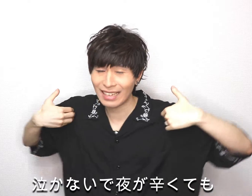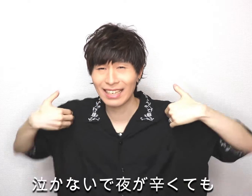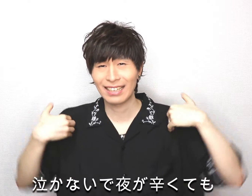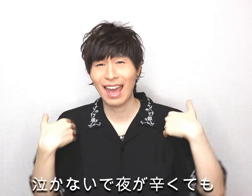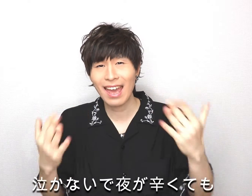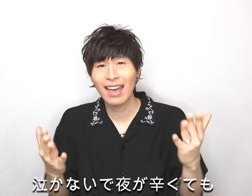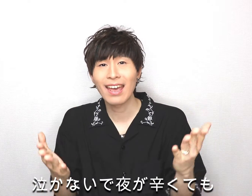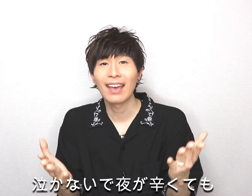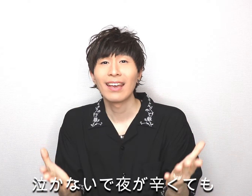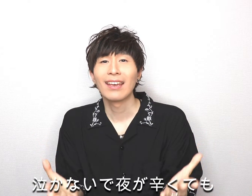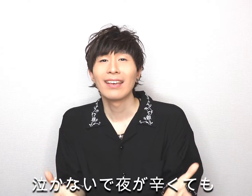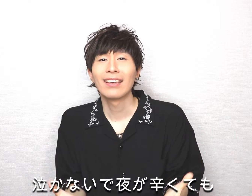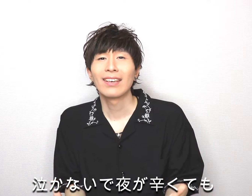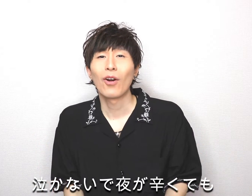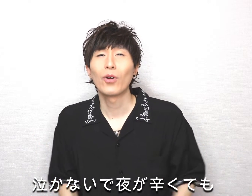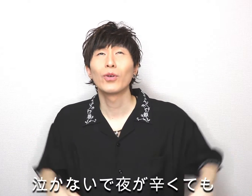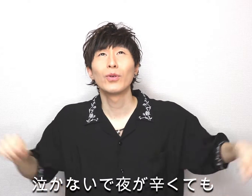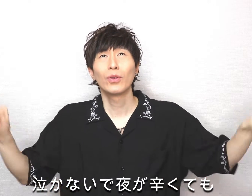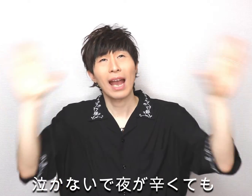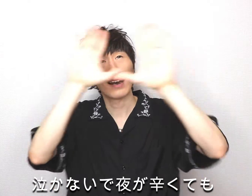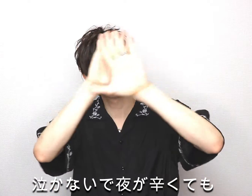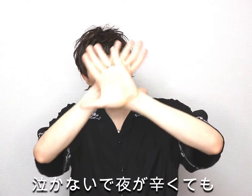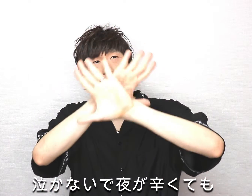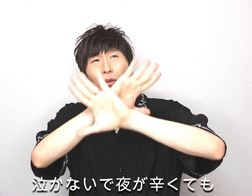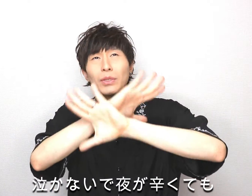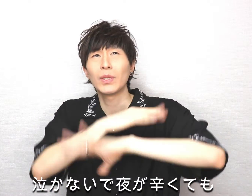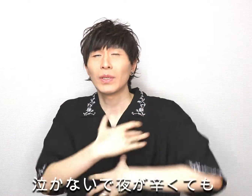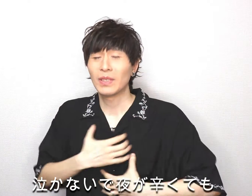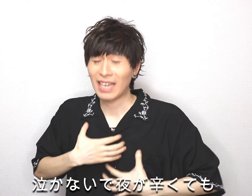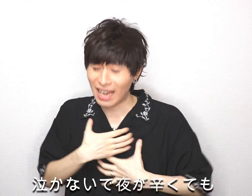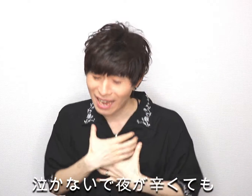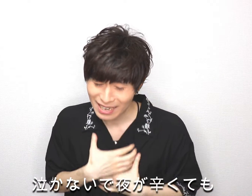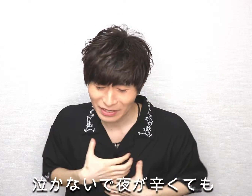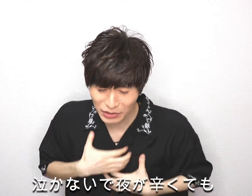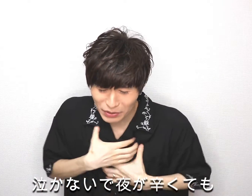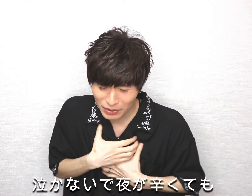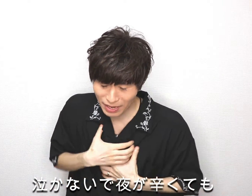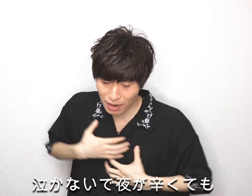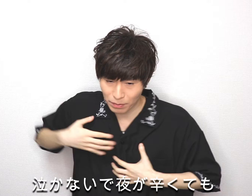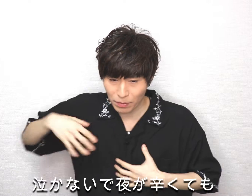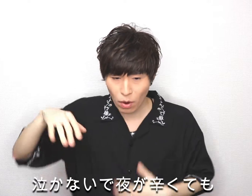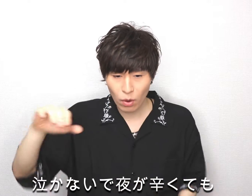ないで夜が辛くても、